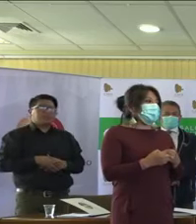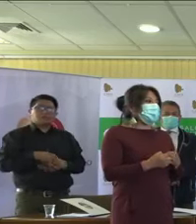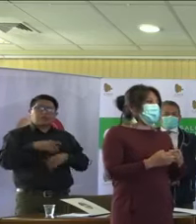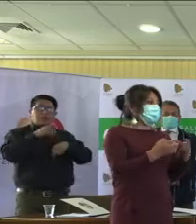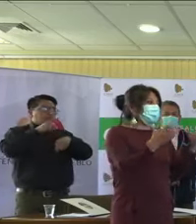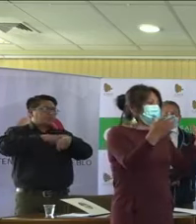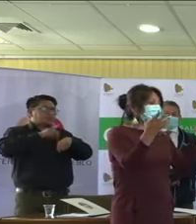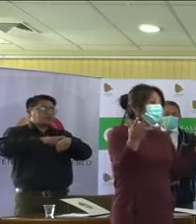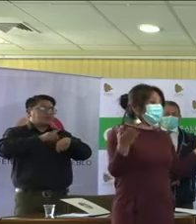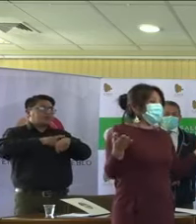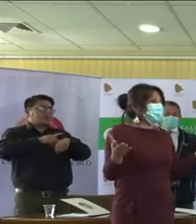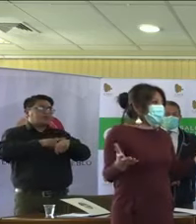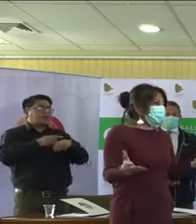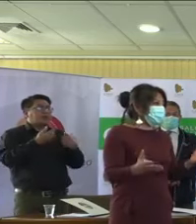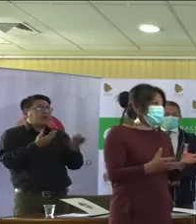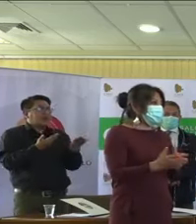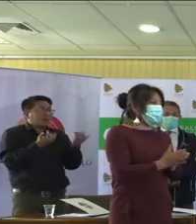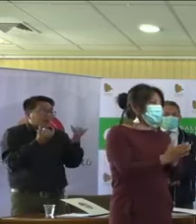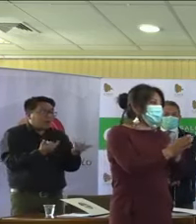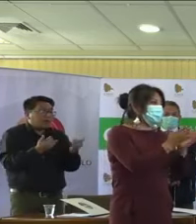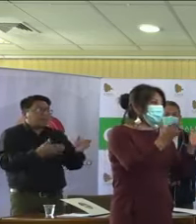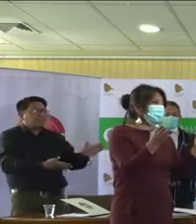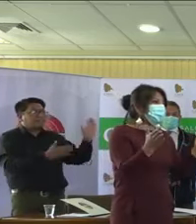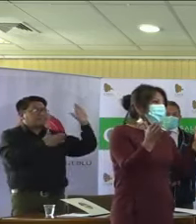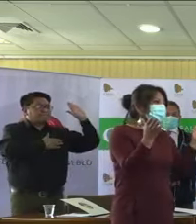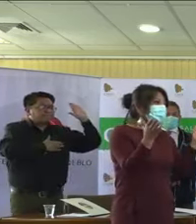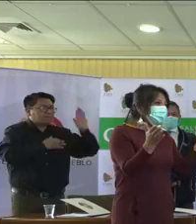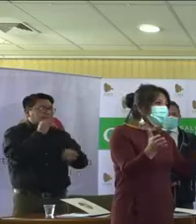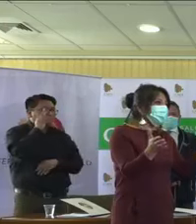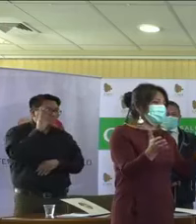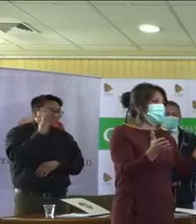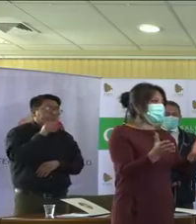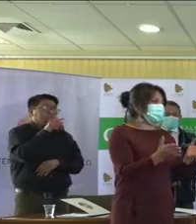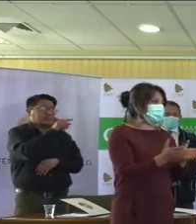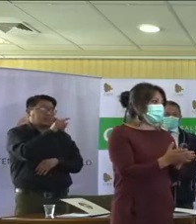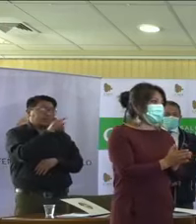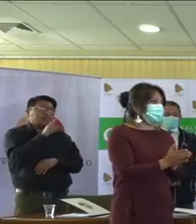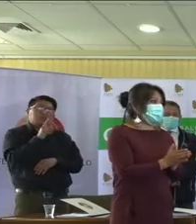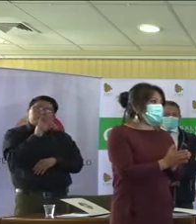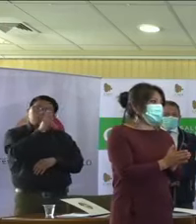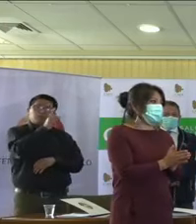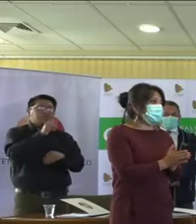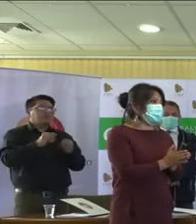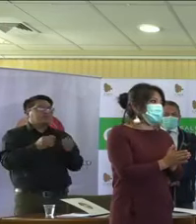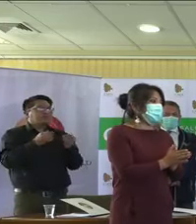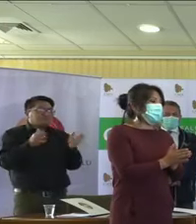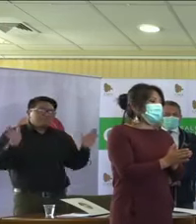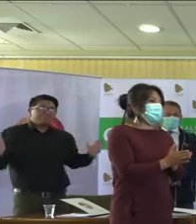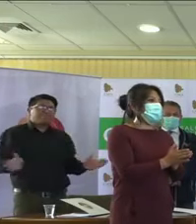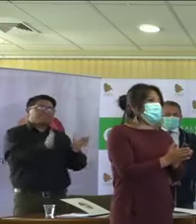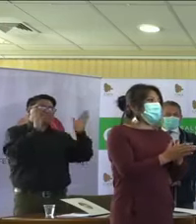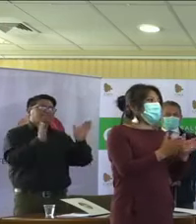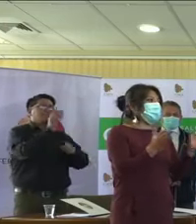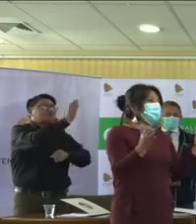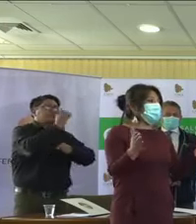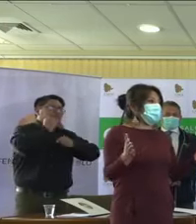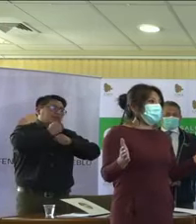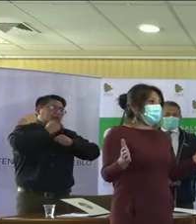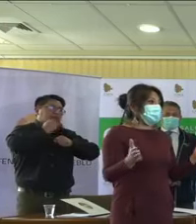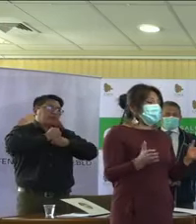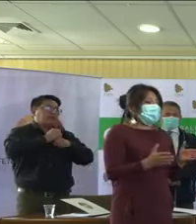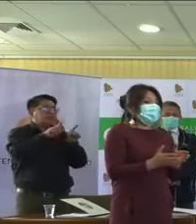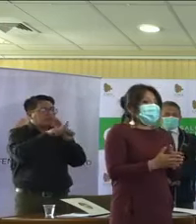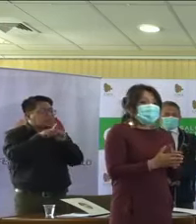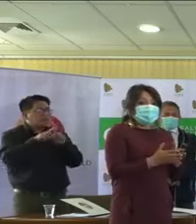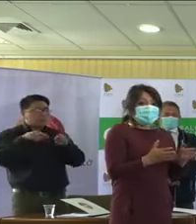de posesionarlas, a tiempo de desearles mucho éxito en las labores que van a desarrollar, también abrirles las